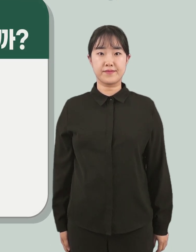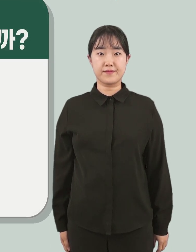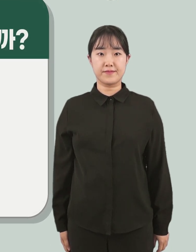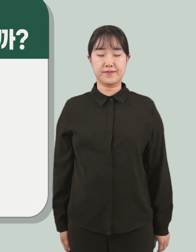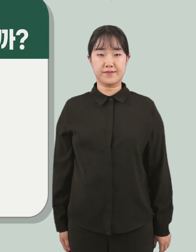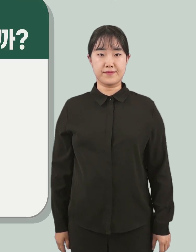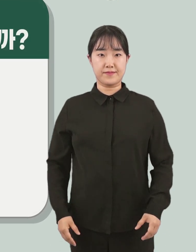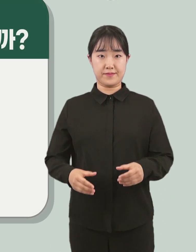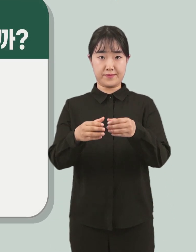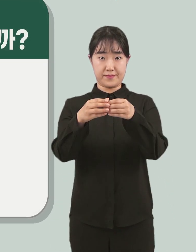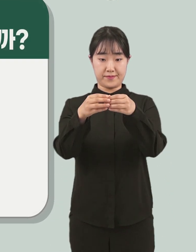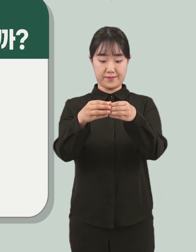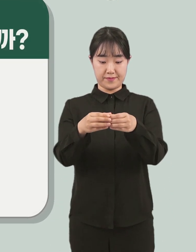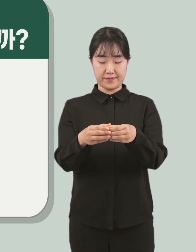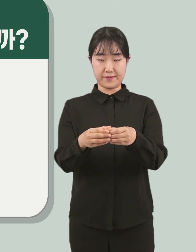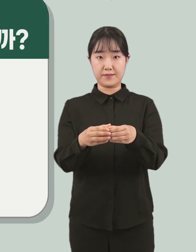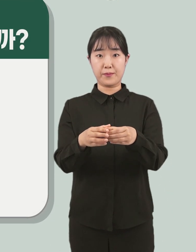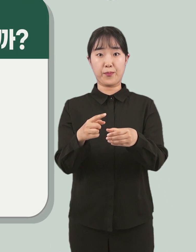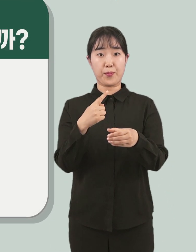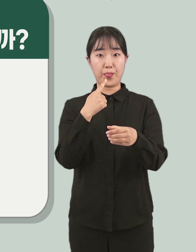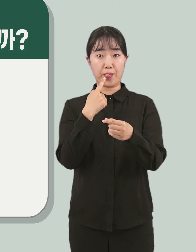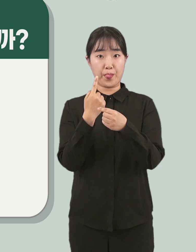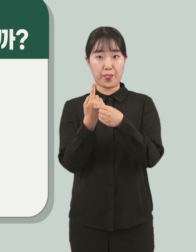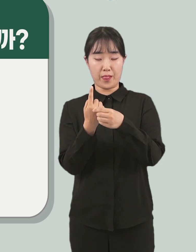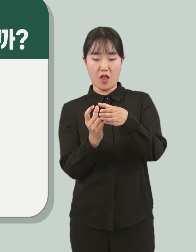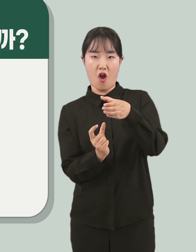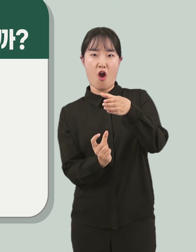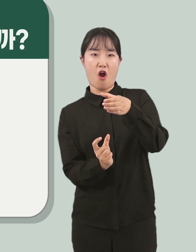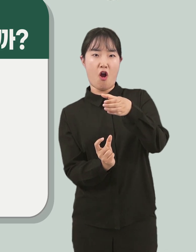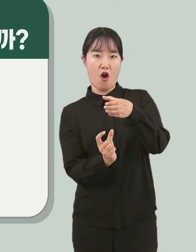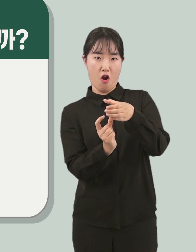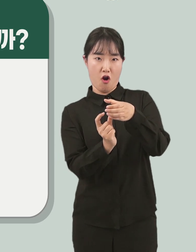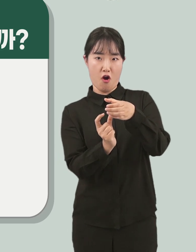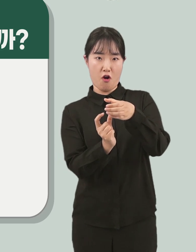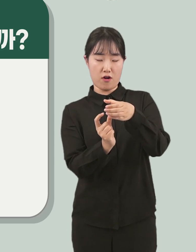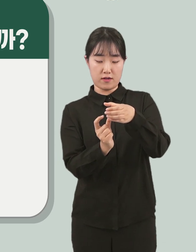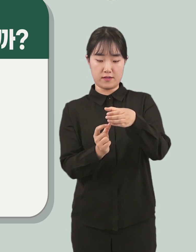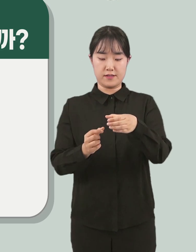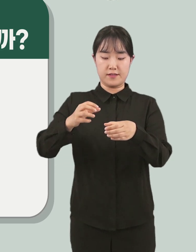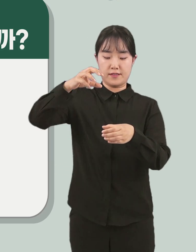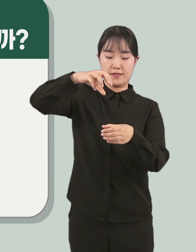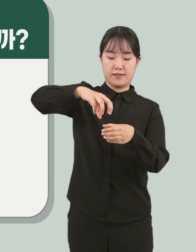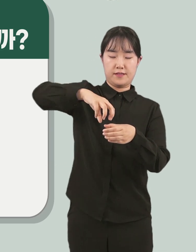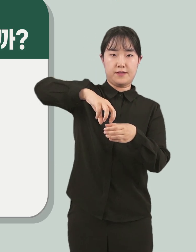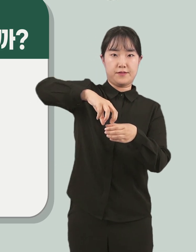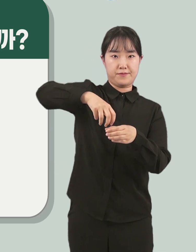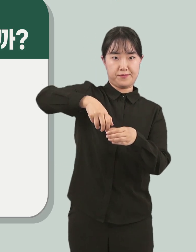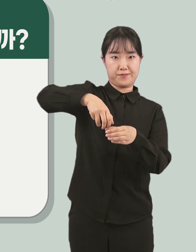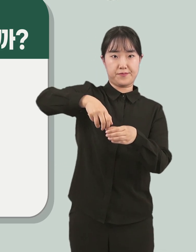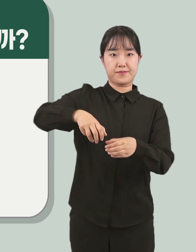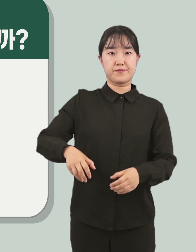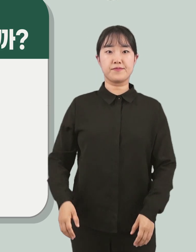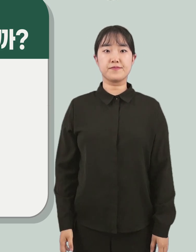본체 아래쪽에 건전지 삽입부가 있으며 그 위에 약물 용기를 장착시킬 수 있습니다.